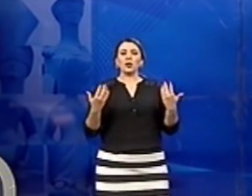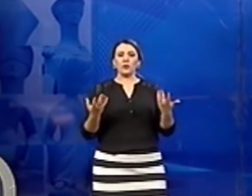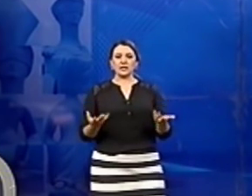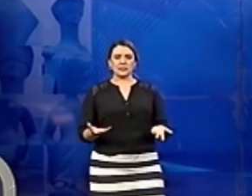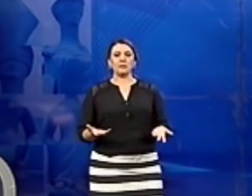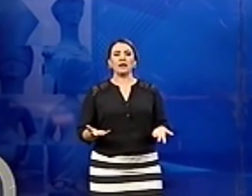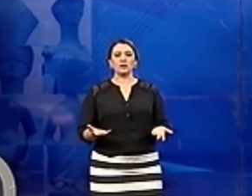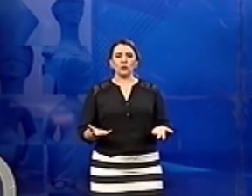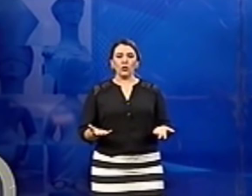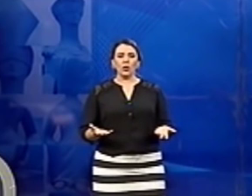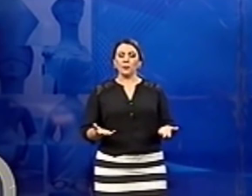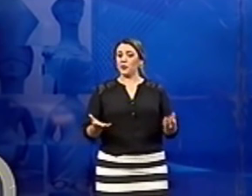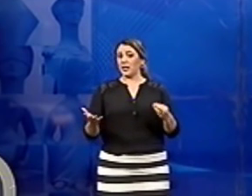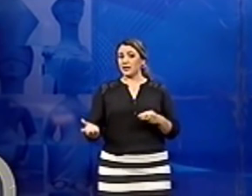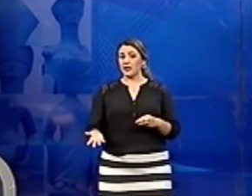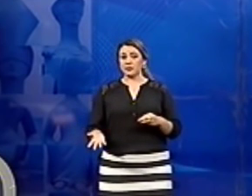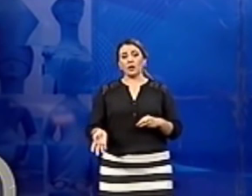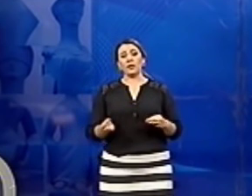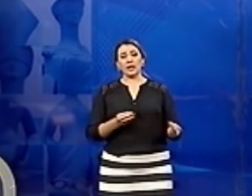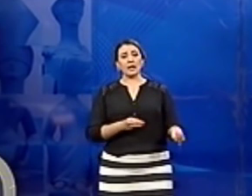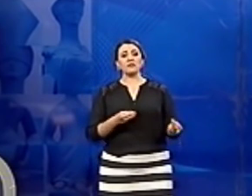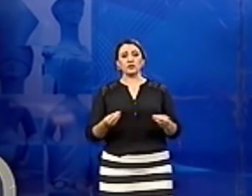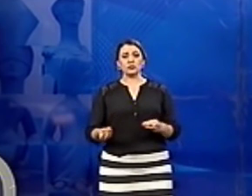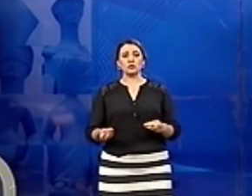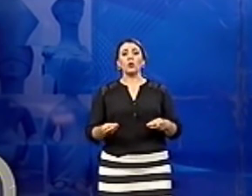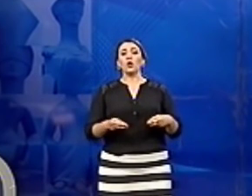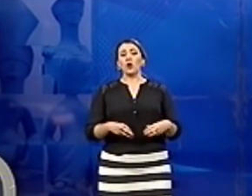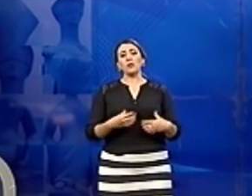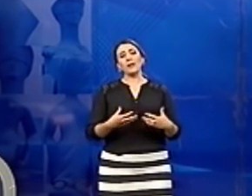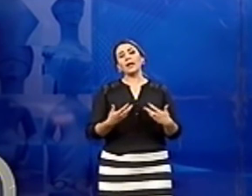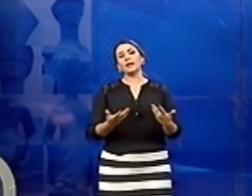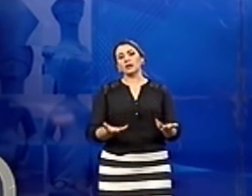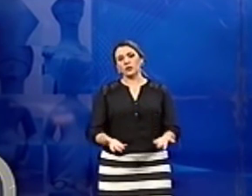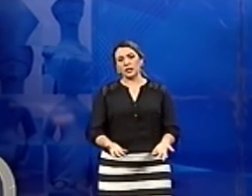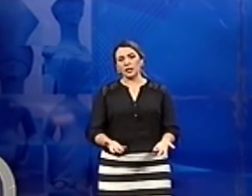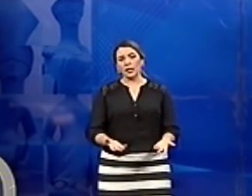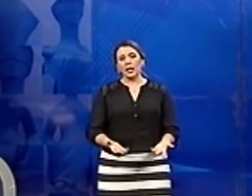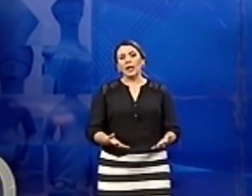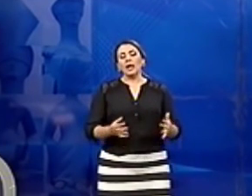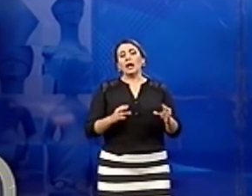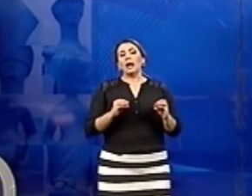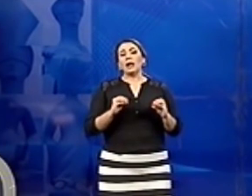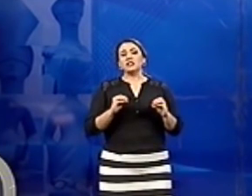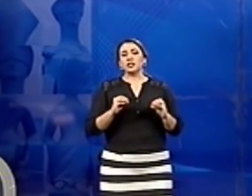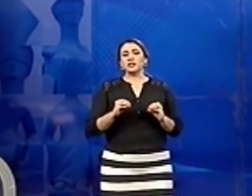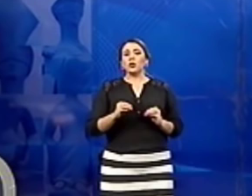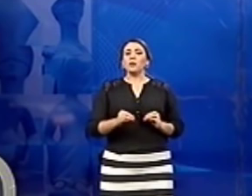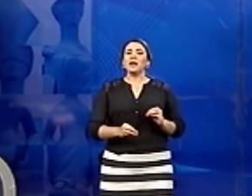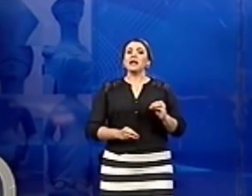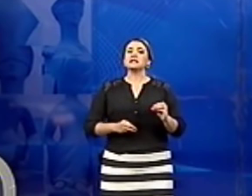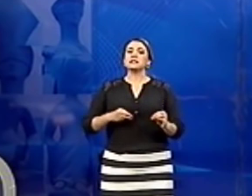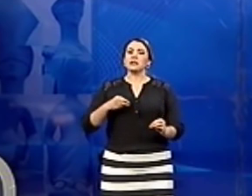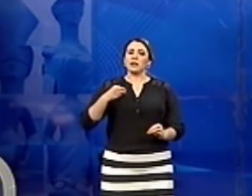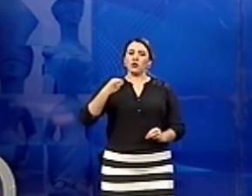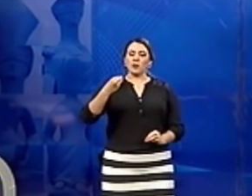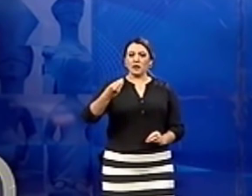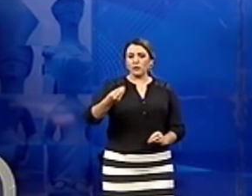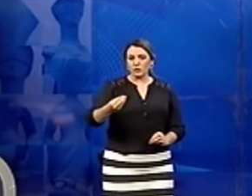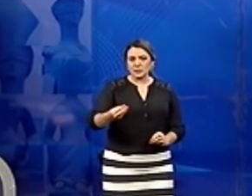com esse trabalhador, porque até então ele era visto como mercadoria. A gente começa, com a